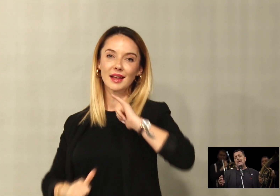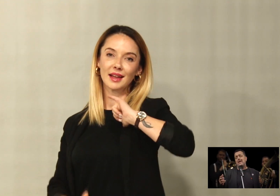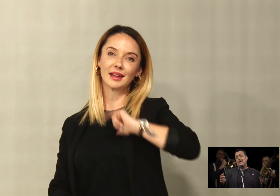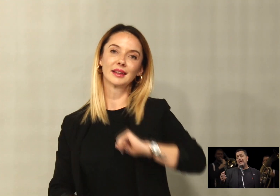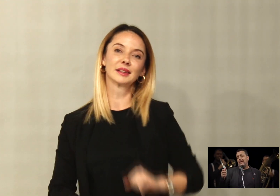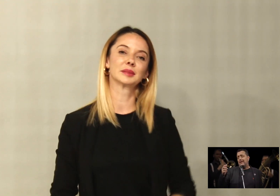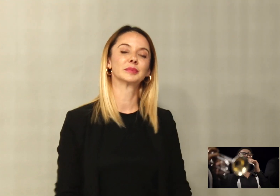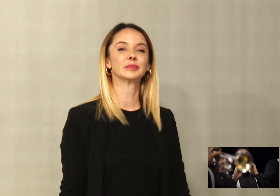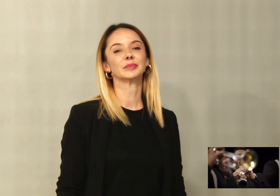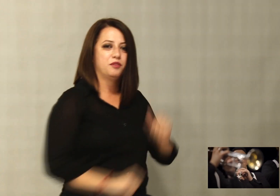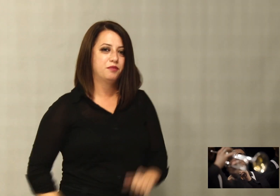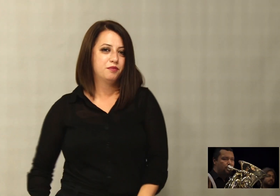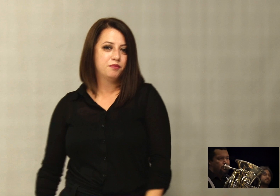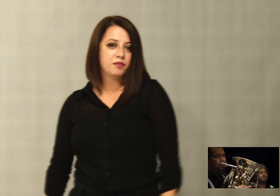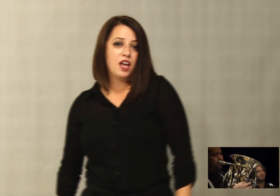napije,